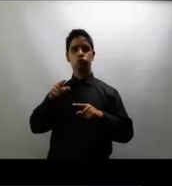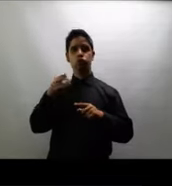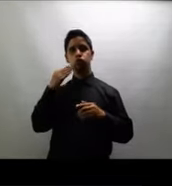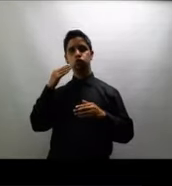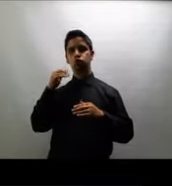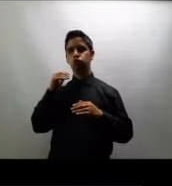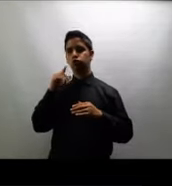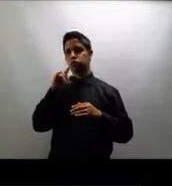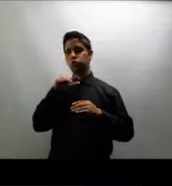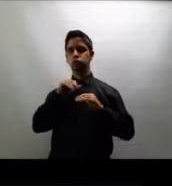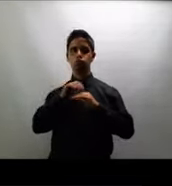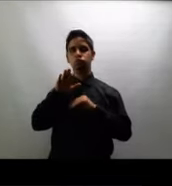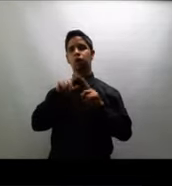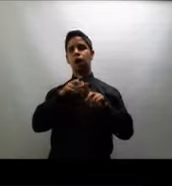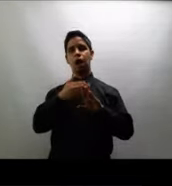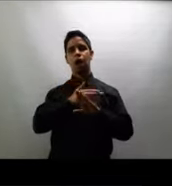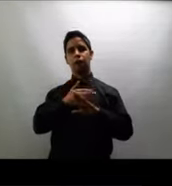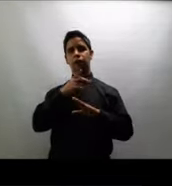cierre,